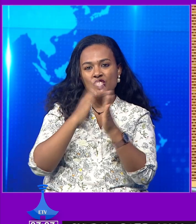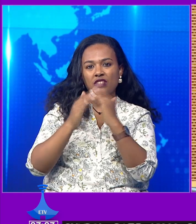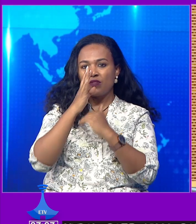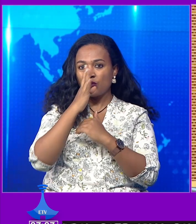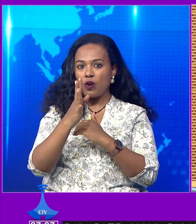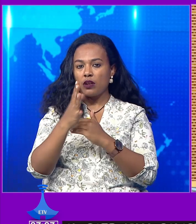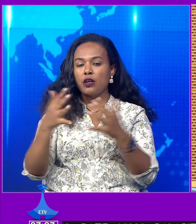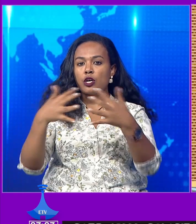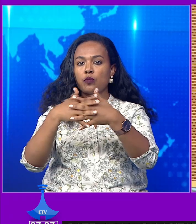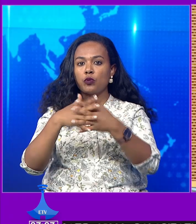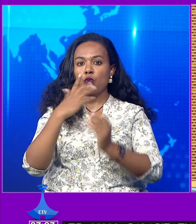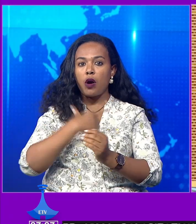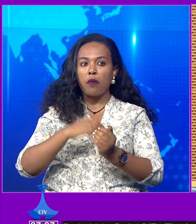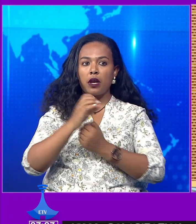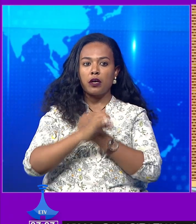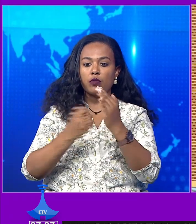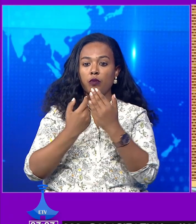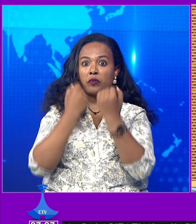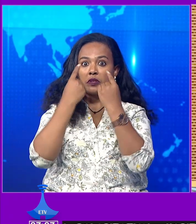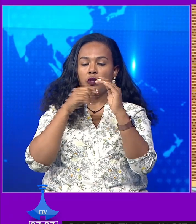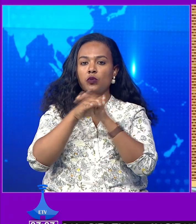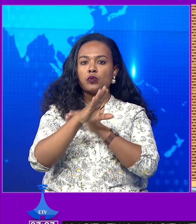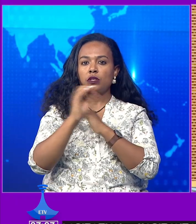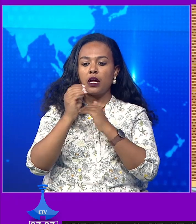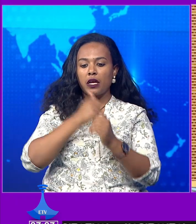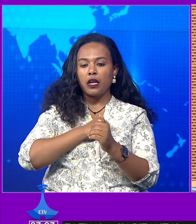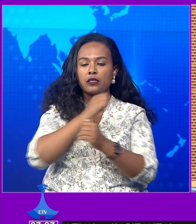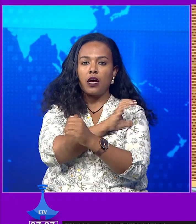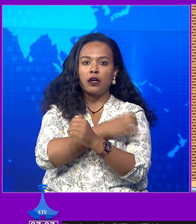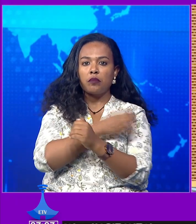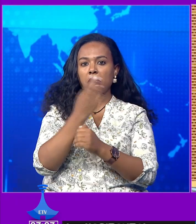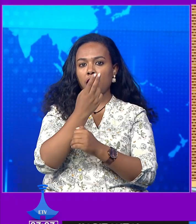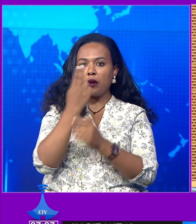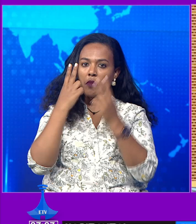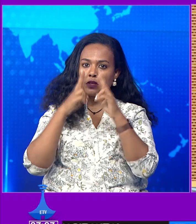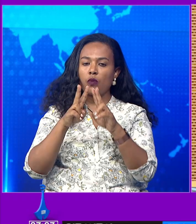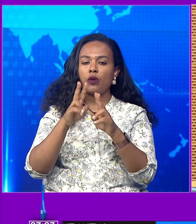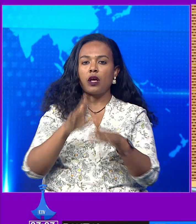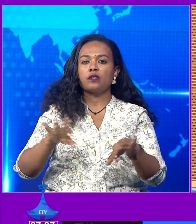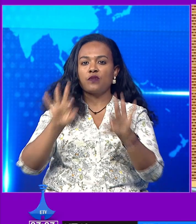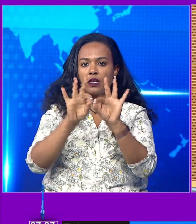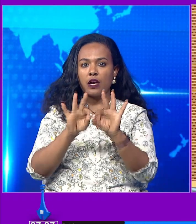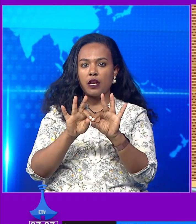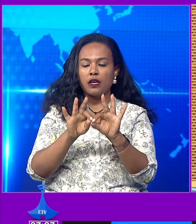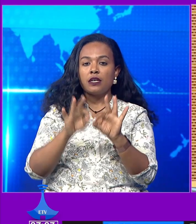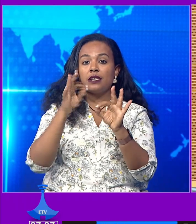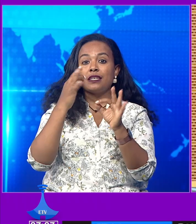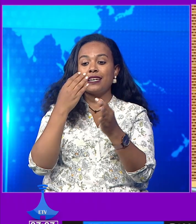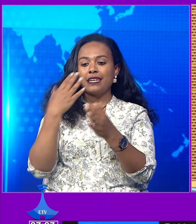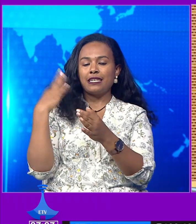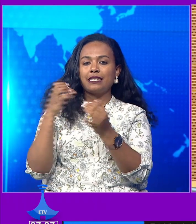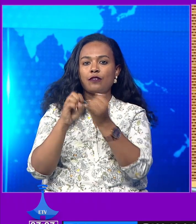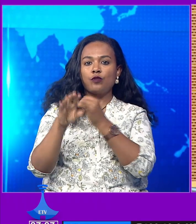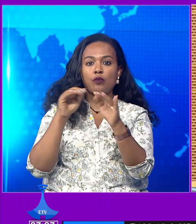ህብረቱም አባል ሀገራቱም ይህንን በመገንዘብ የውስጥና የራስ አቅምን መጠቀም ላይ ማተኮር ይኖርባቸዋል። የግል ዘርፉን